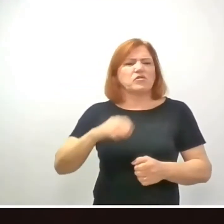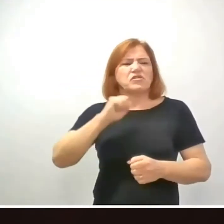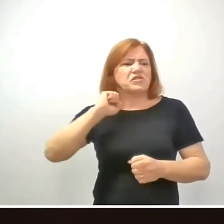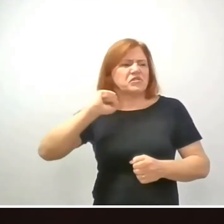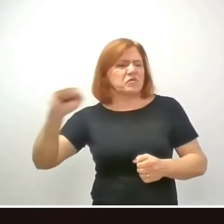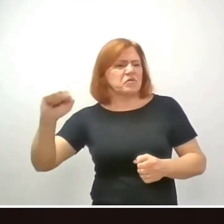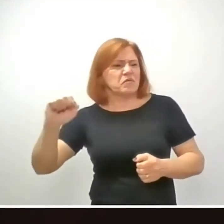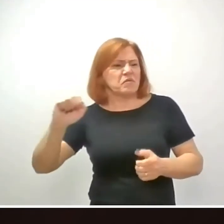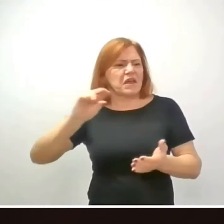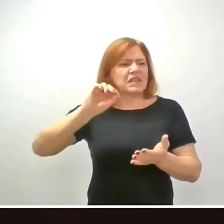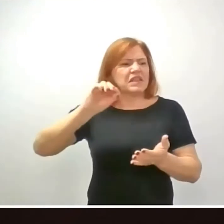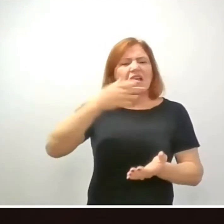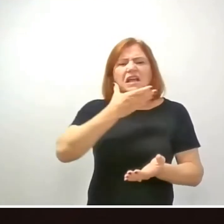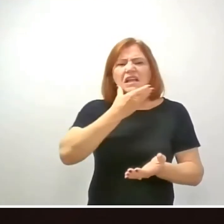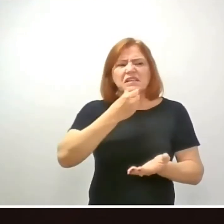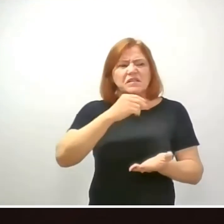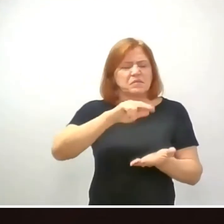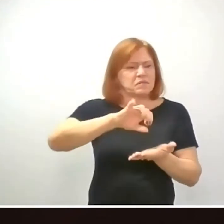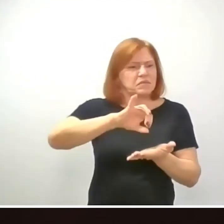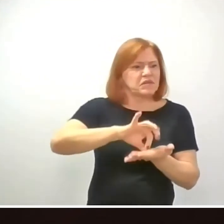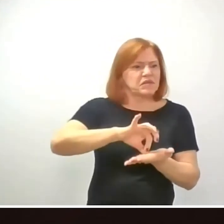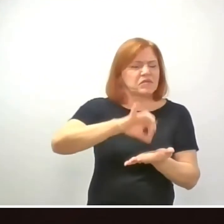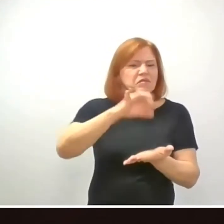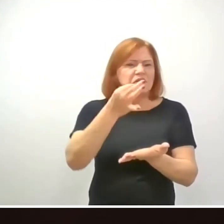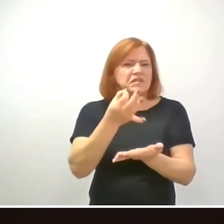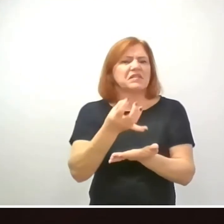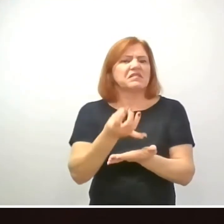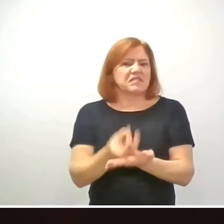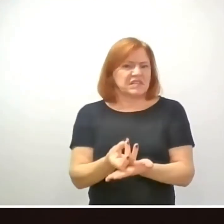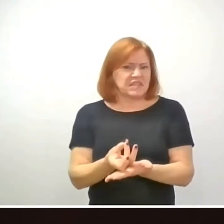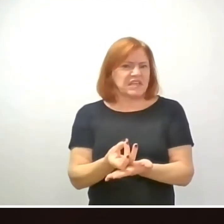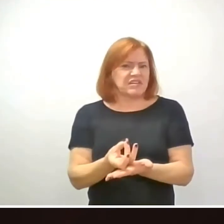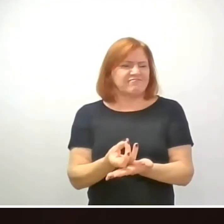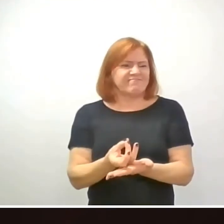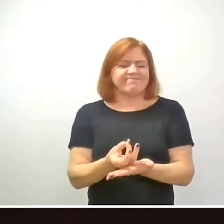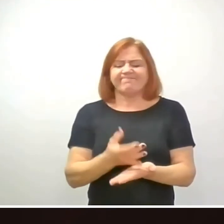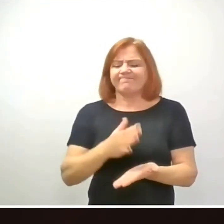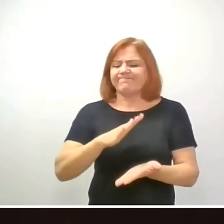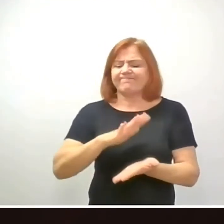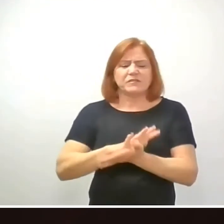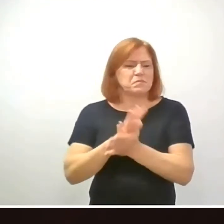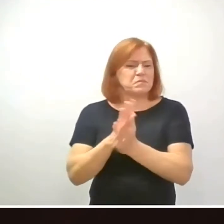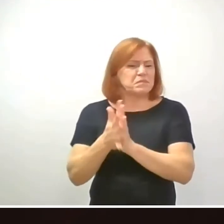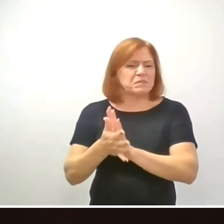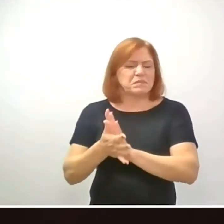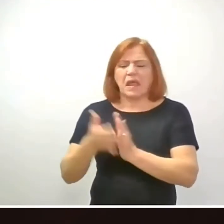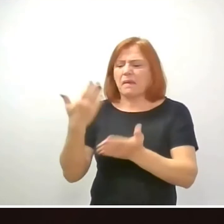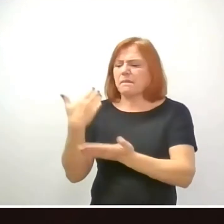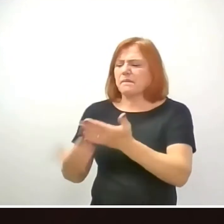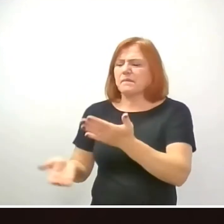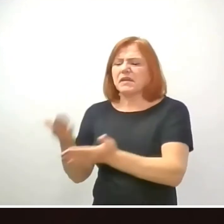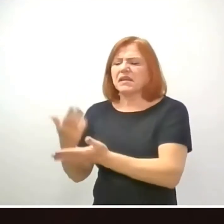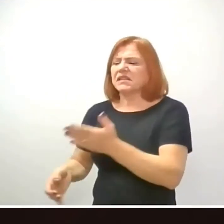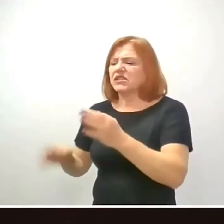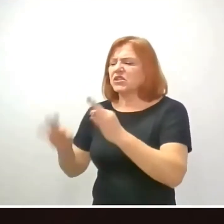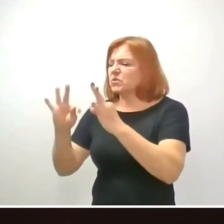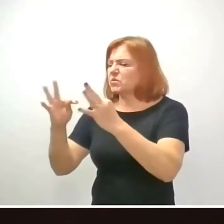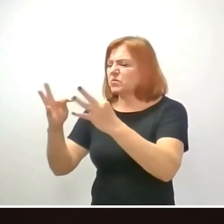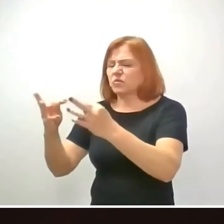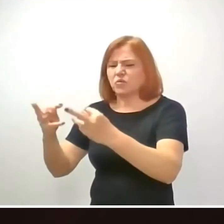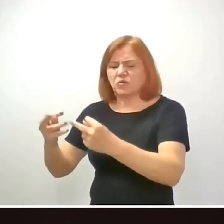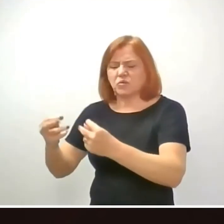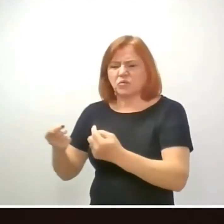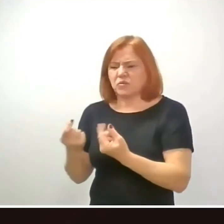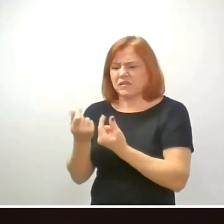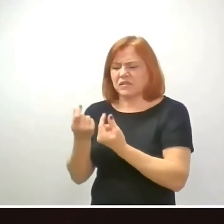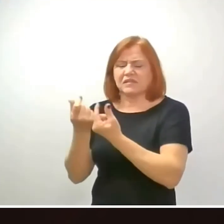fortunas. Quem era taxado herege estava perdido, não tinha mais nada. Tá? Então, todo o país, à medida que